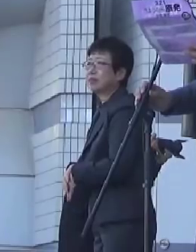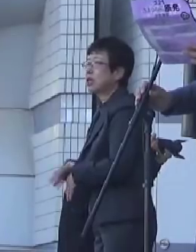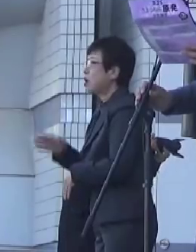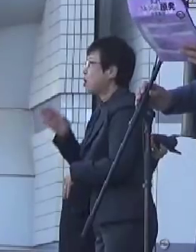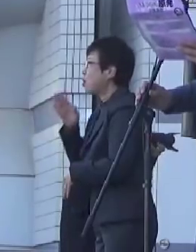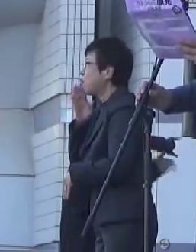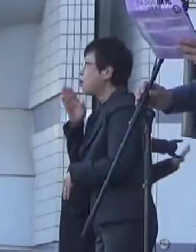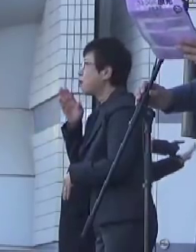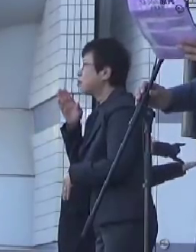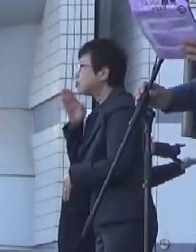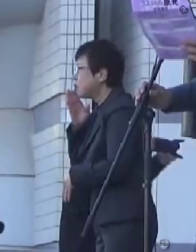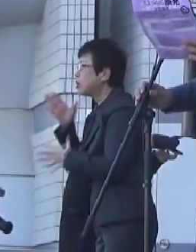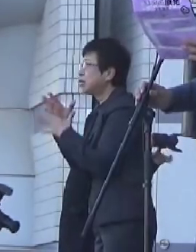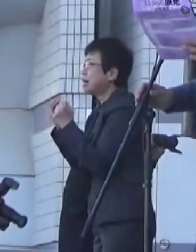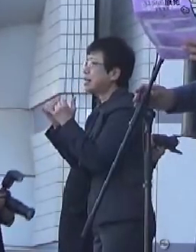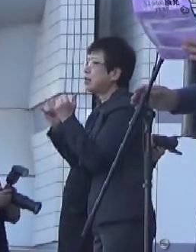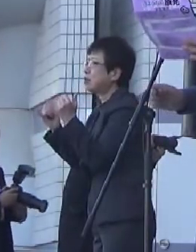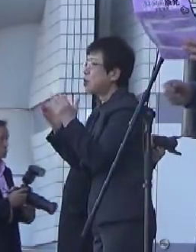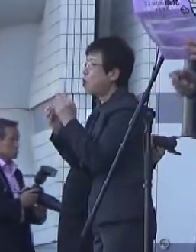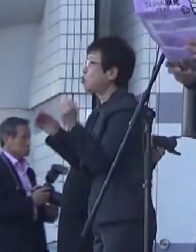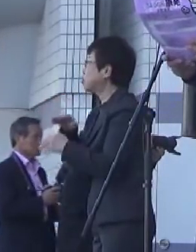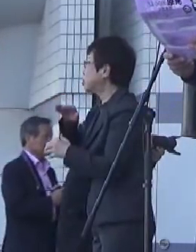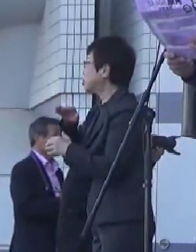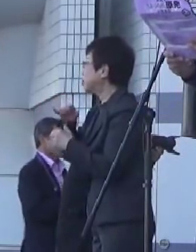本当に多くの国民が